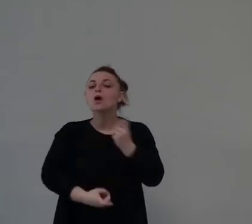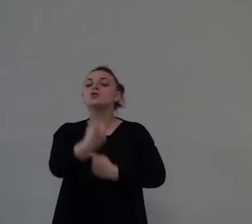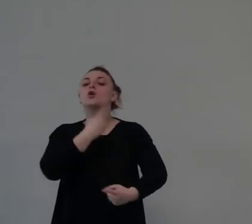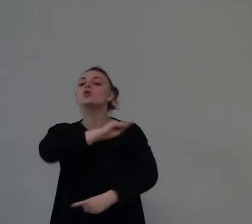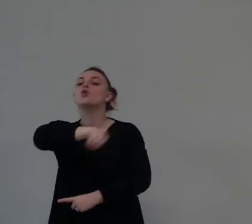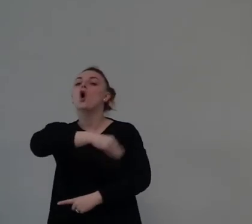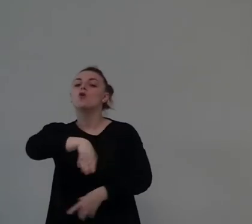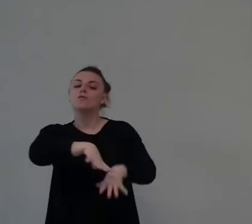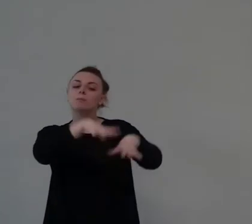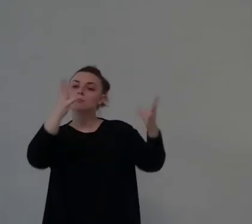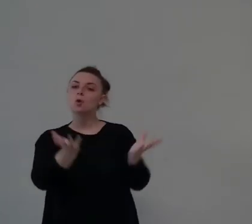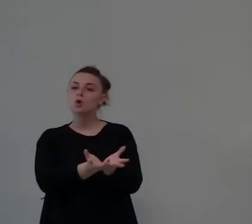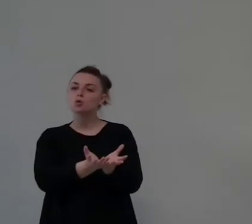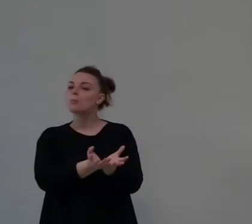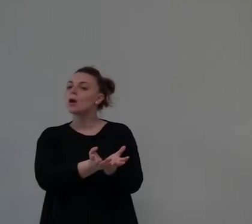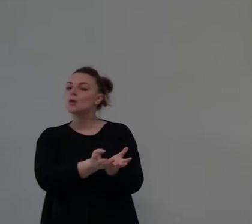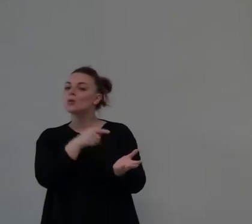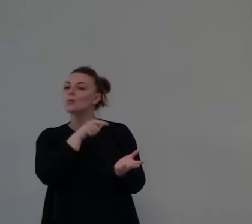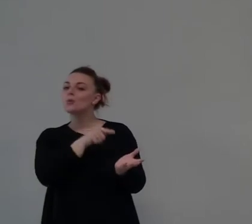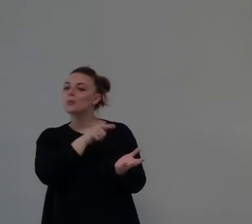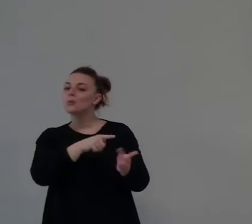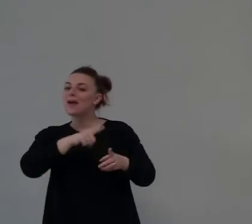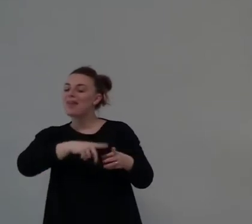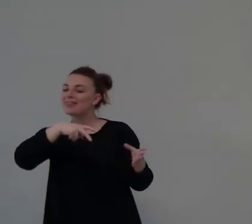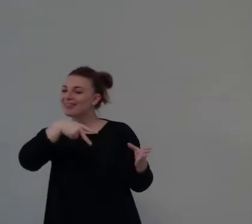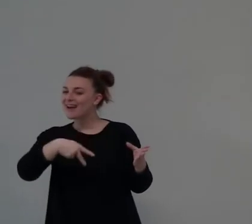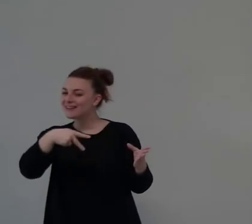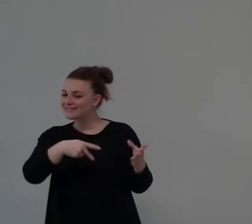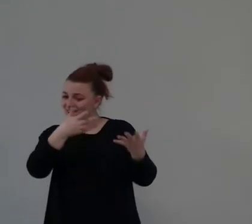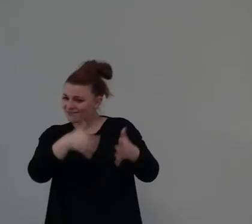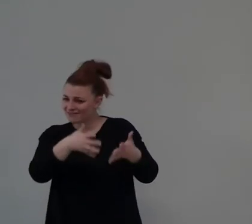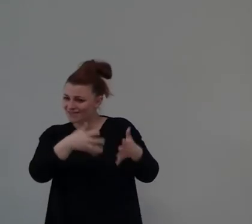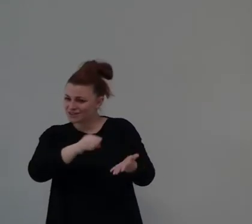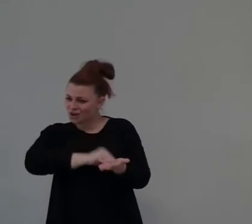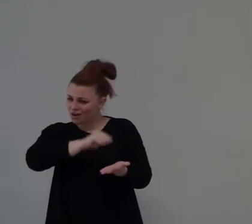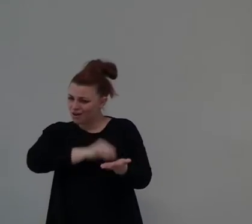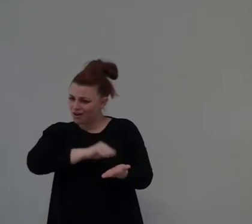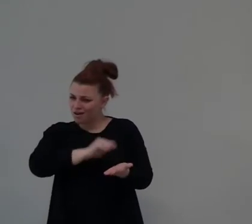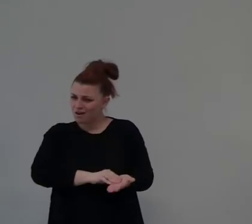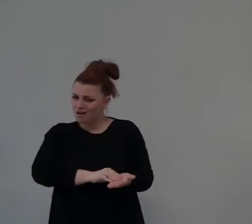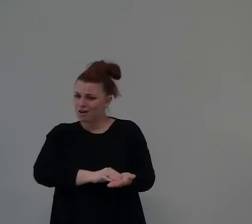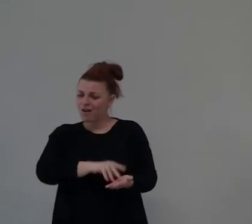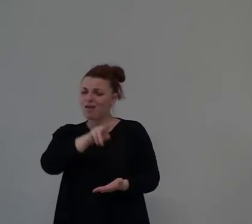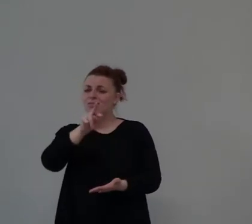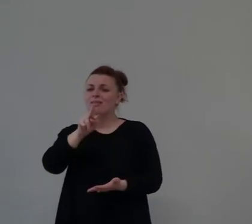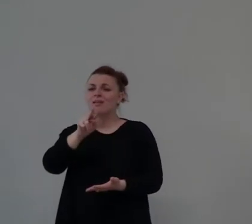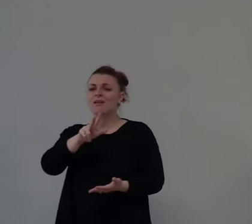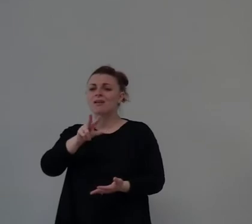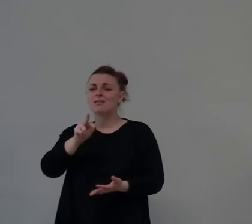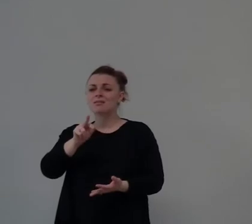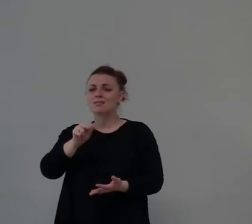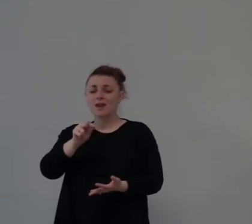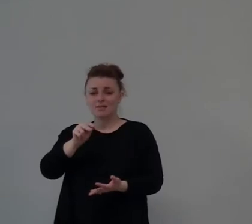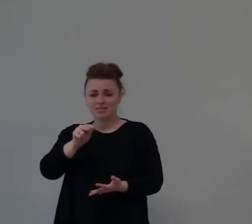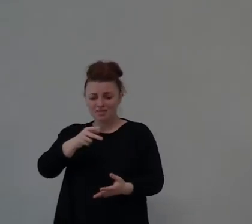mondo. Lui era nato a Nazaret, aveva vissuto fino all'età di 30 anni a Nazaret in mezzo alle persone, ma per